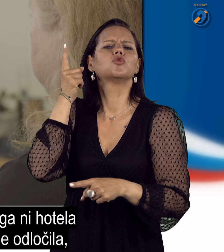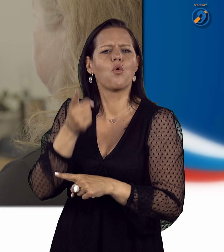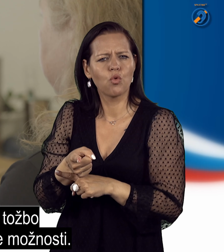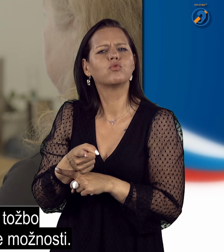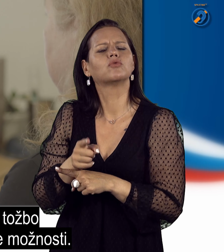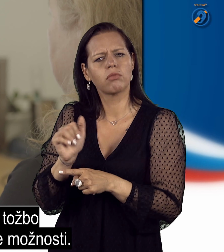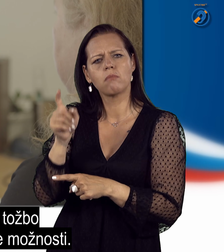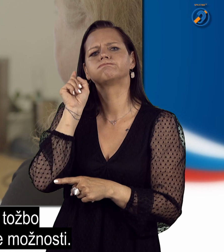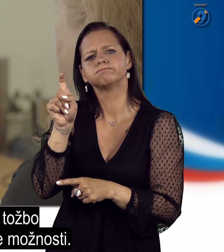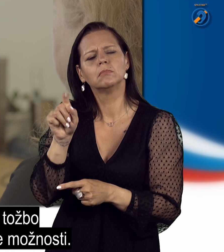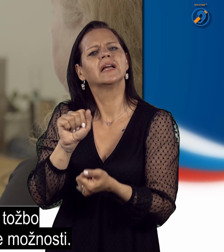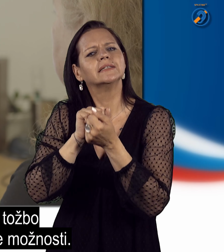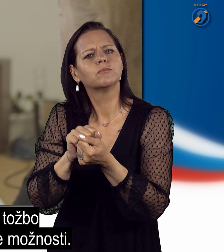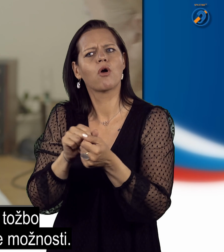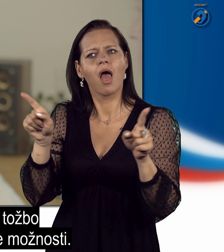enake možnosti.